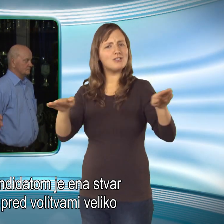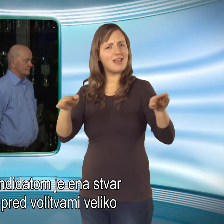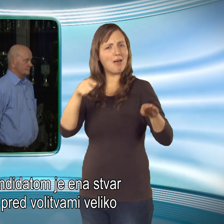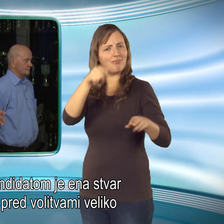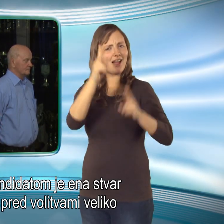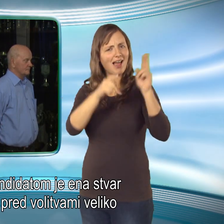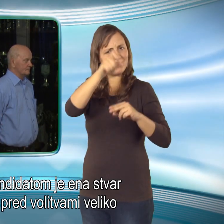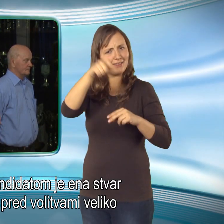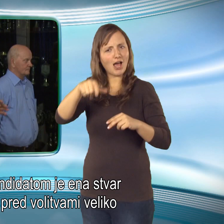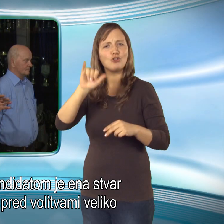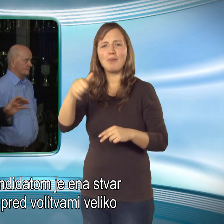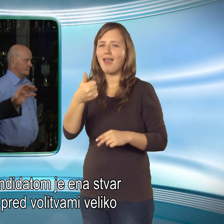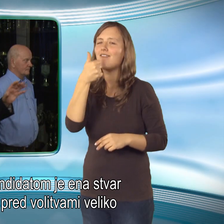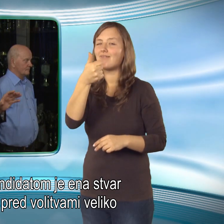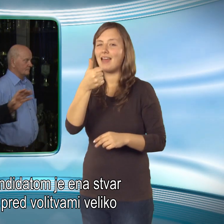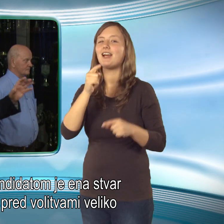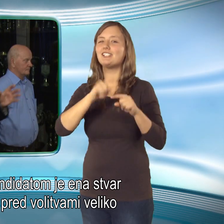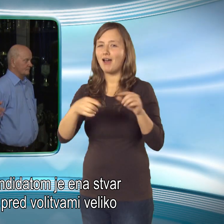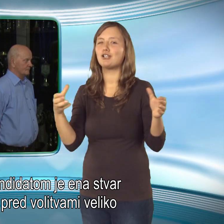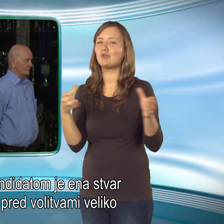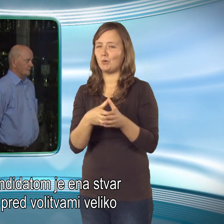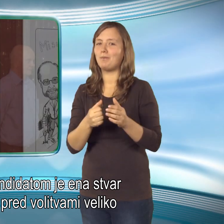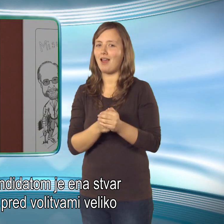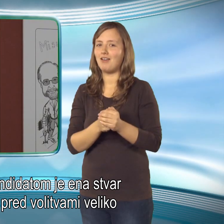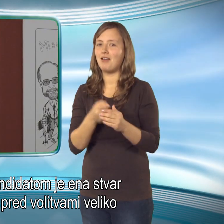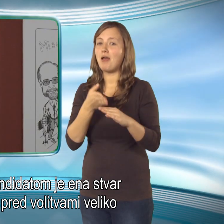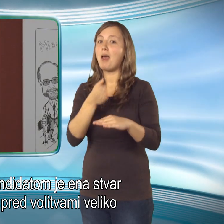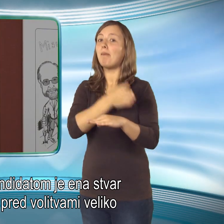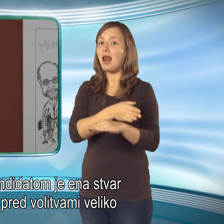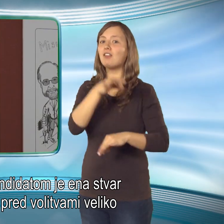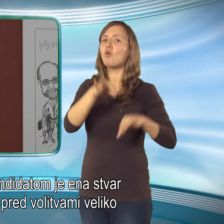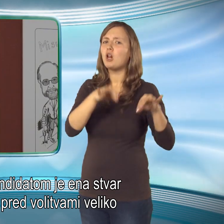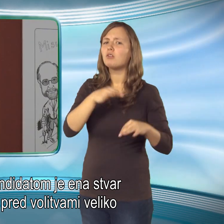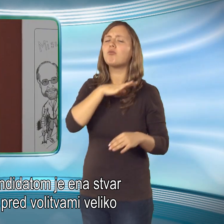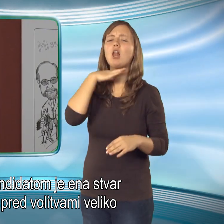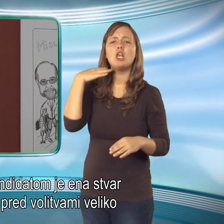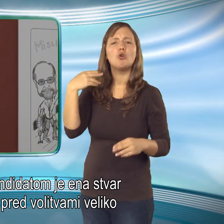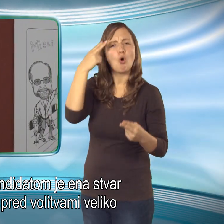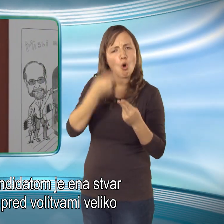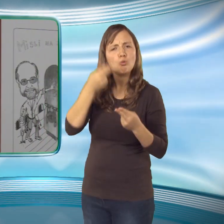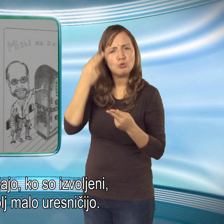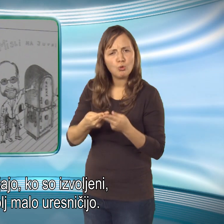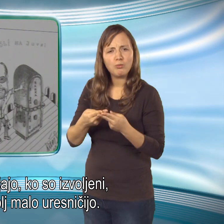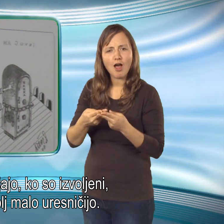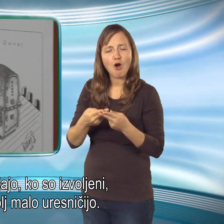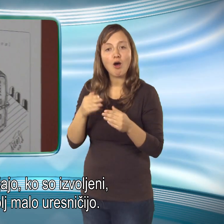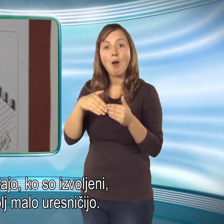Vsem kandidatom je ena stvar skupna. Pred volitvami veliko obljubljajo, ko so izvoljeni, pa bolj